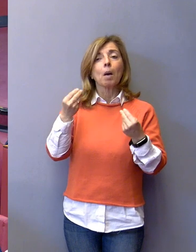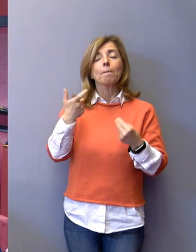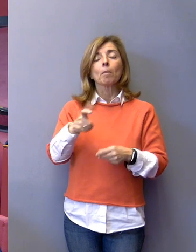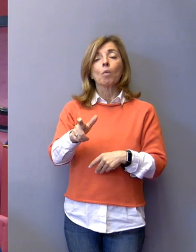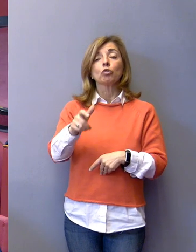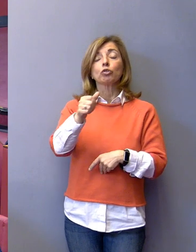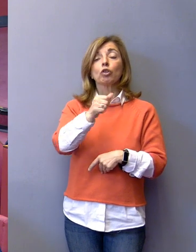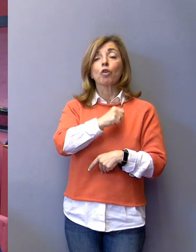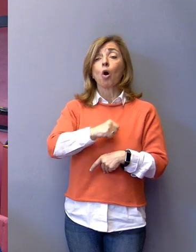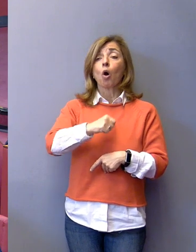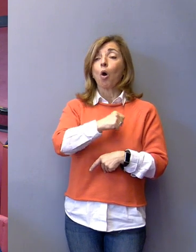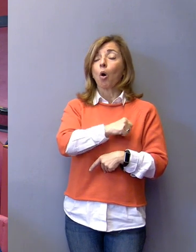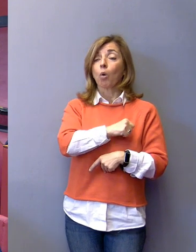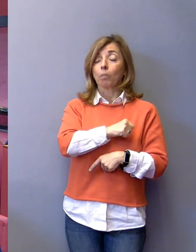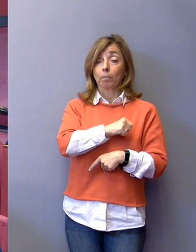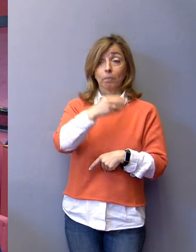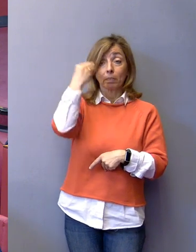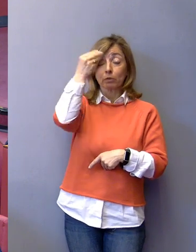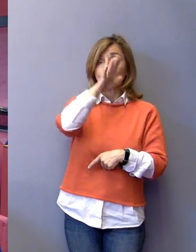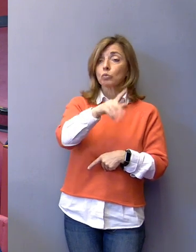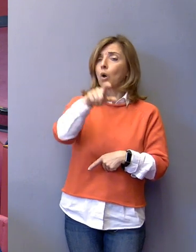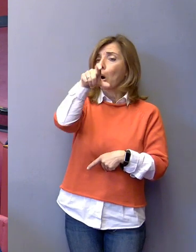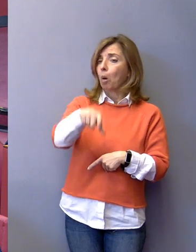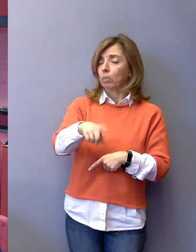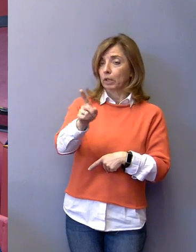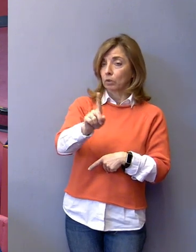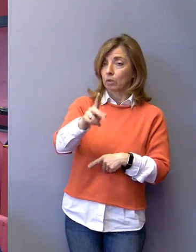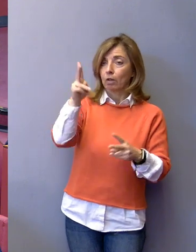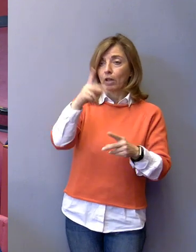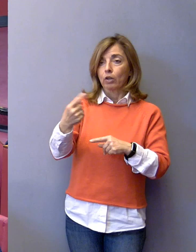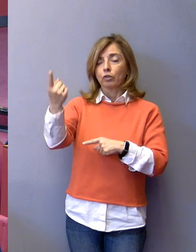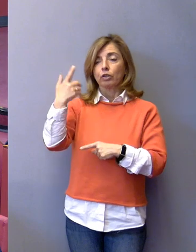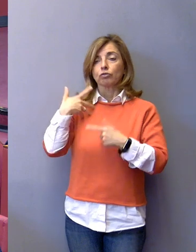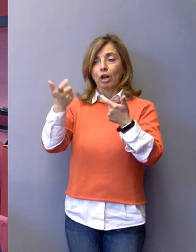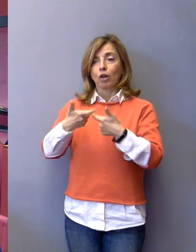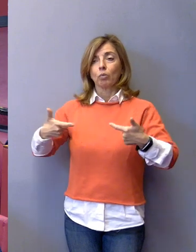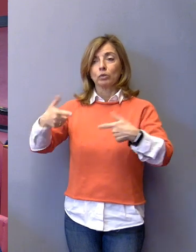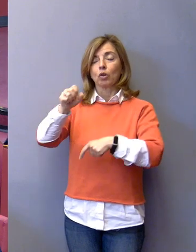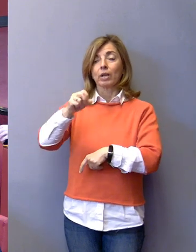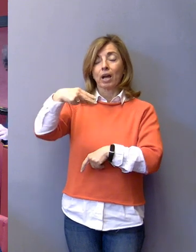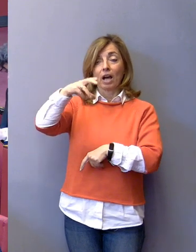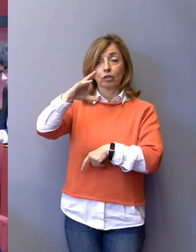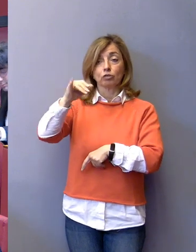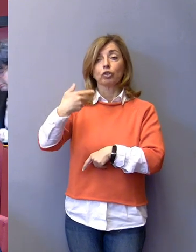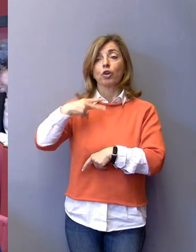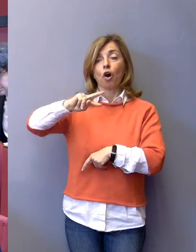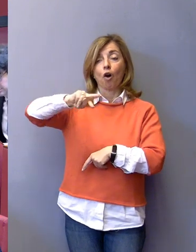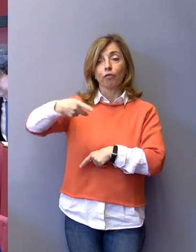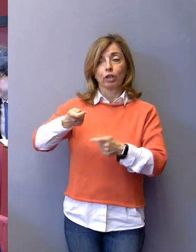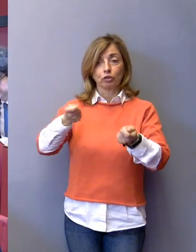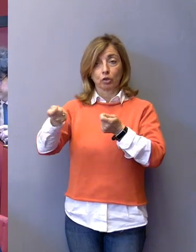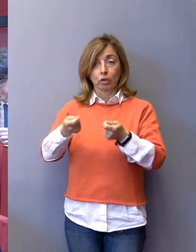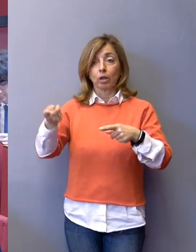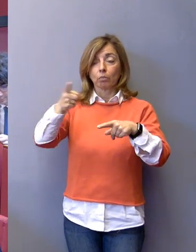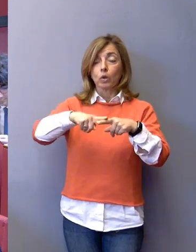comune Allora vorrei essere chiara ieri c'è stata una commissione anzi di cui io sono vice coordinatrice e sono anche vice presidente